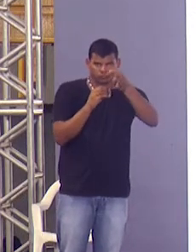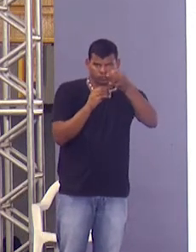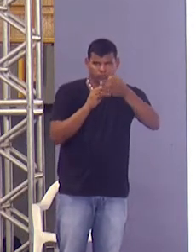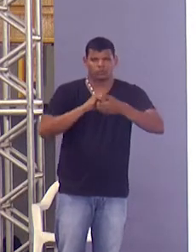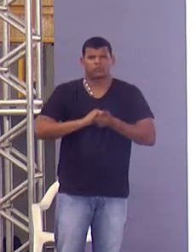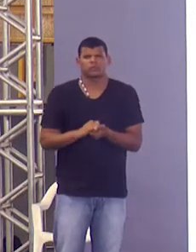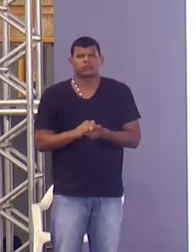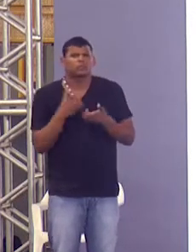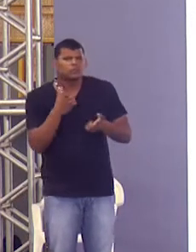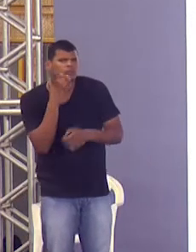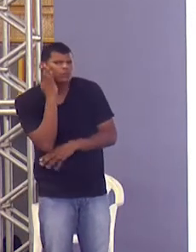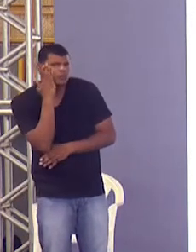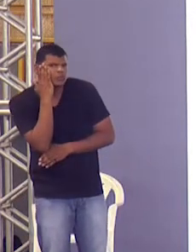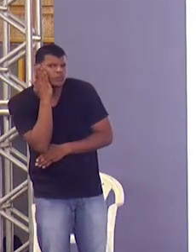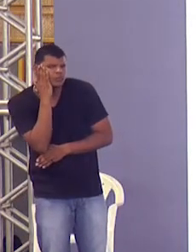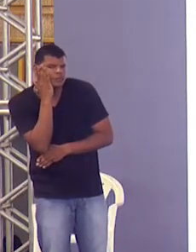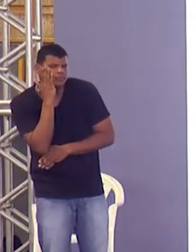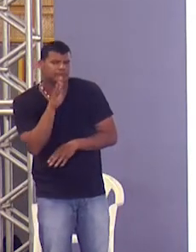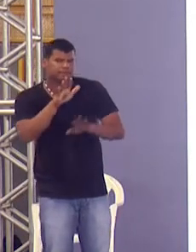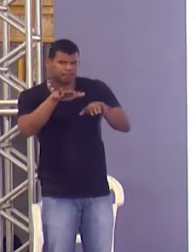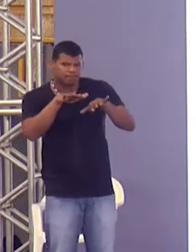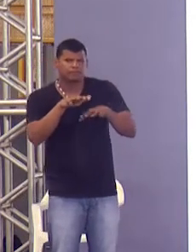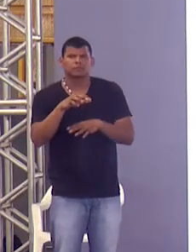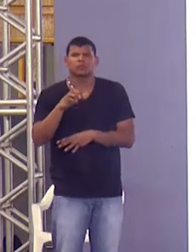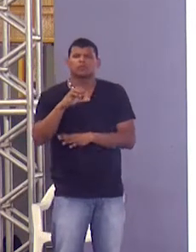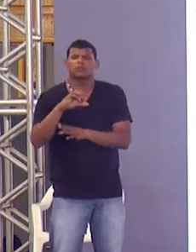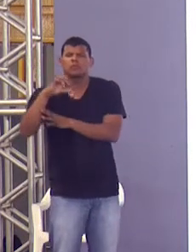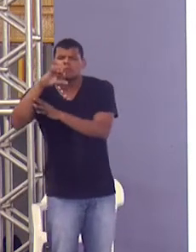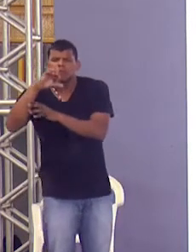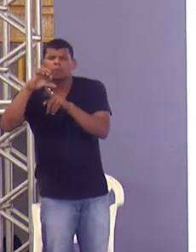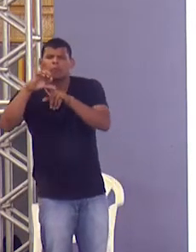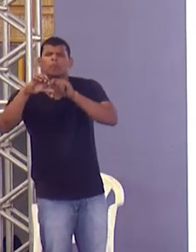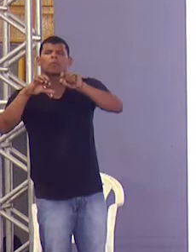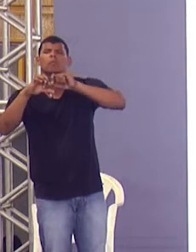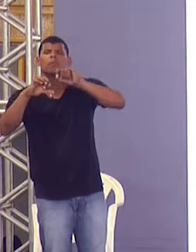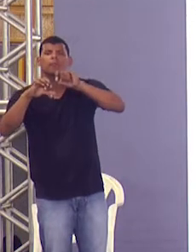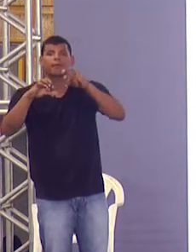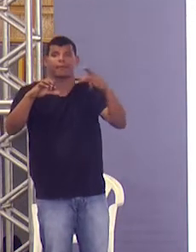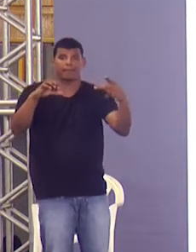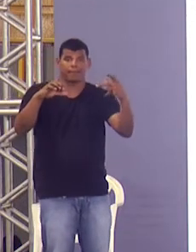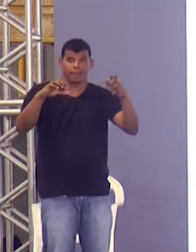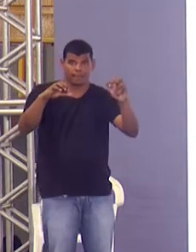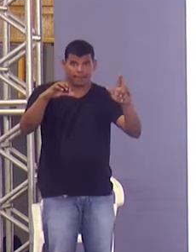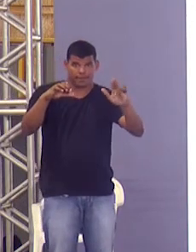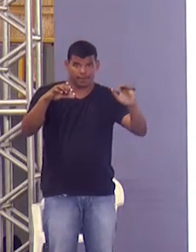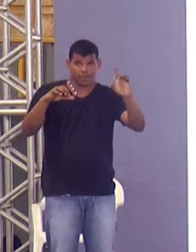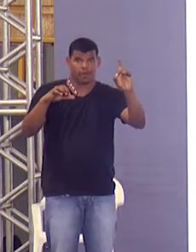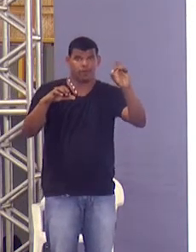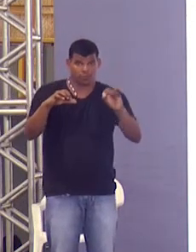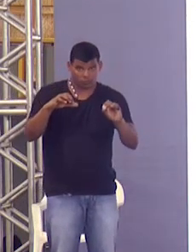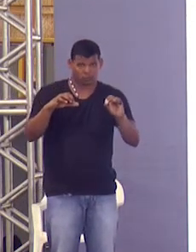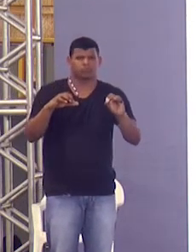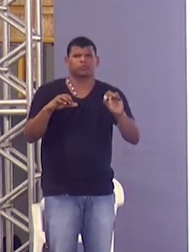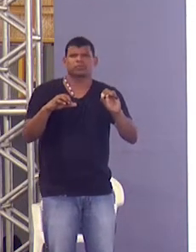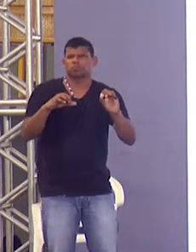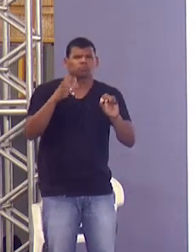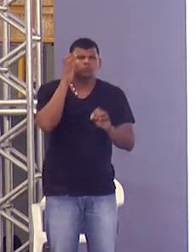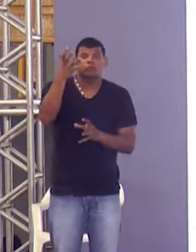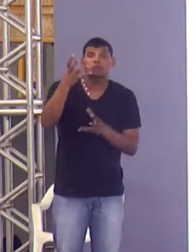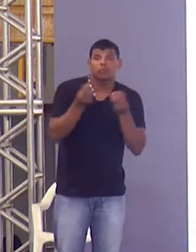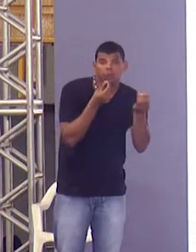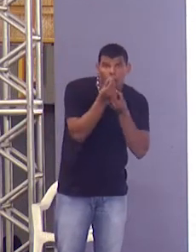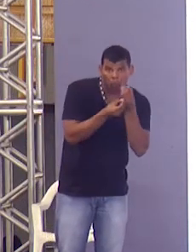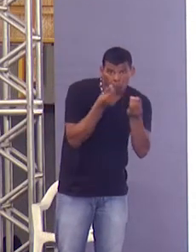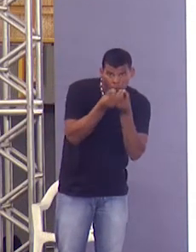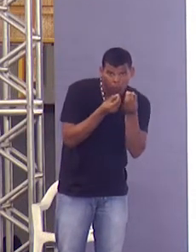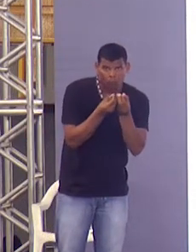está se repetindo. Então, o que é que eu faço? Eu pego, junto essa galera toda, ó. Eu pego